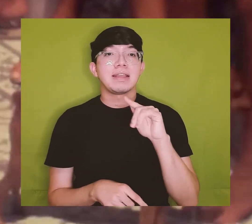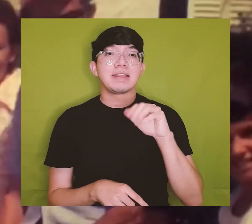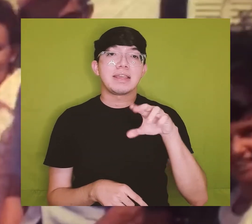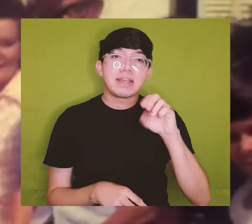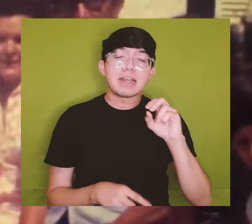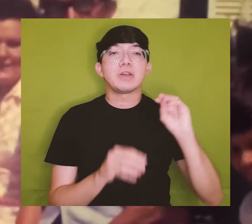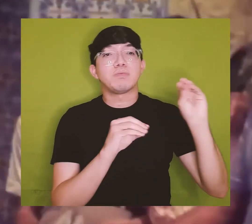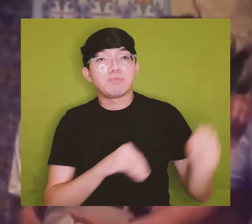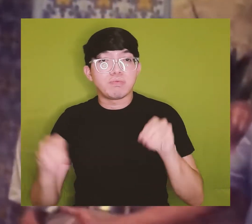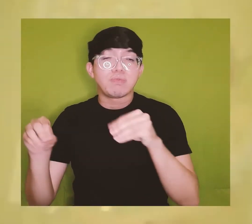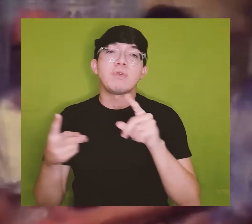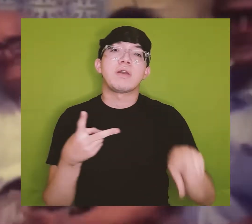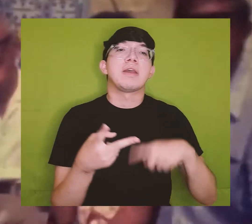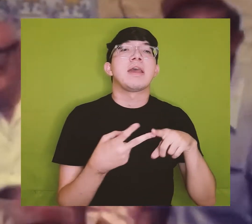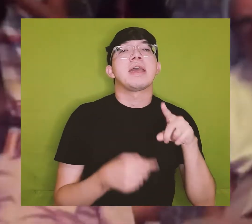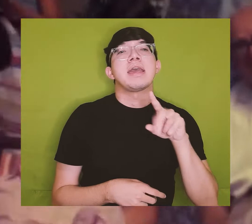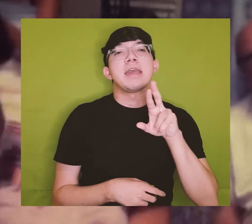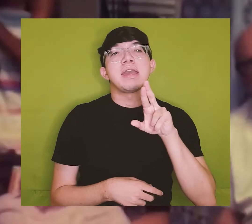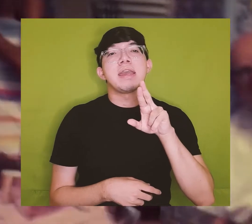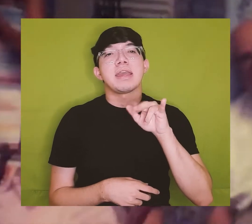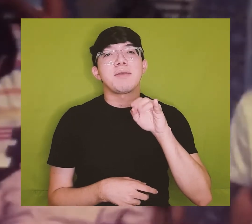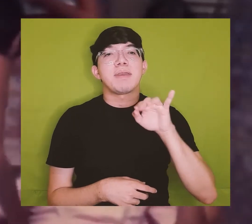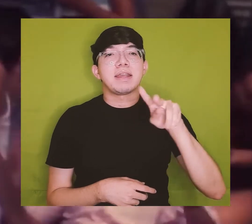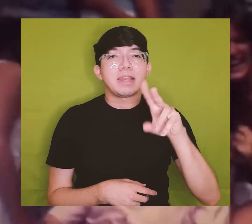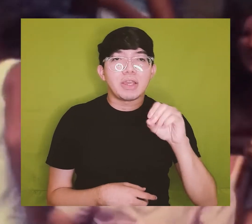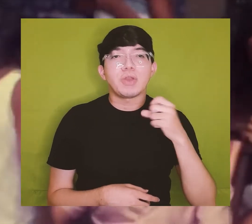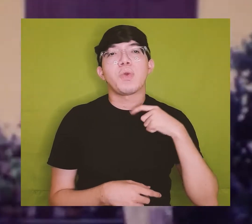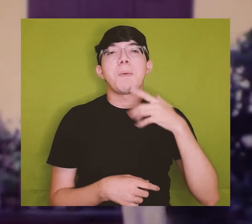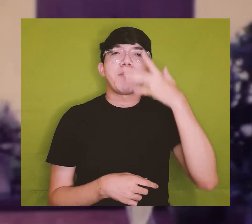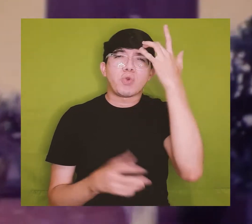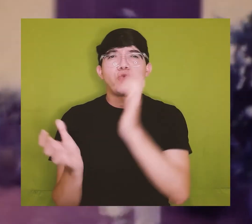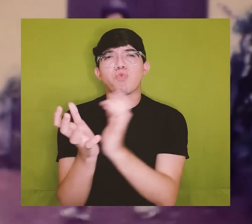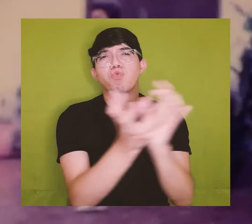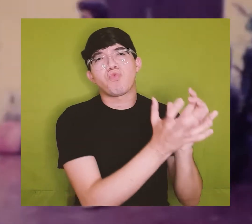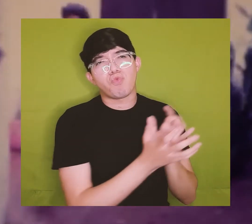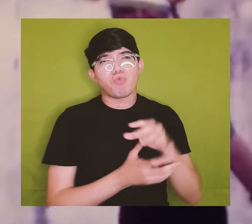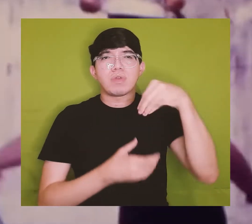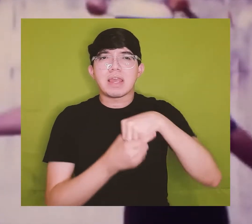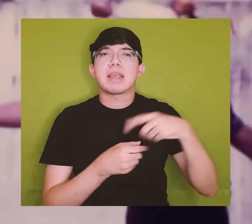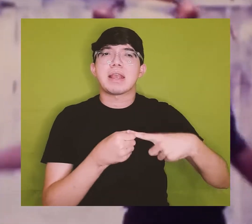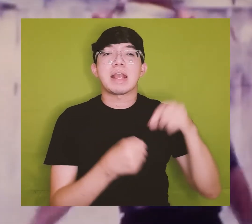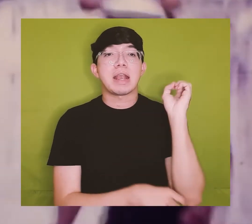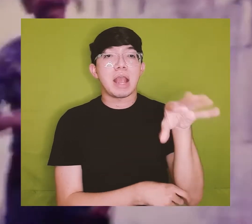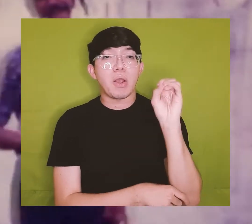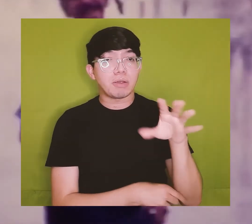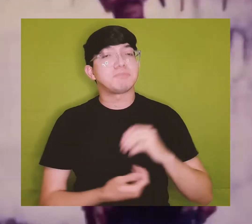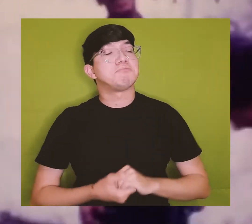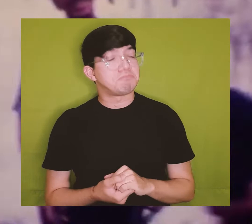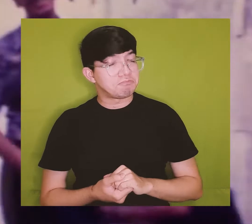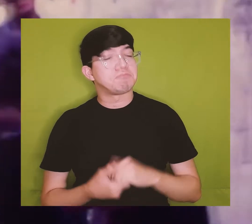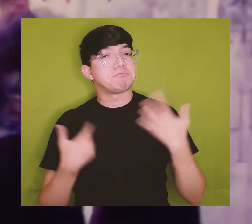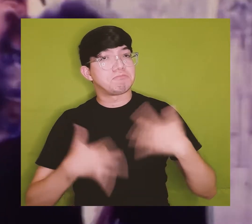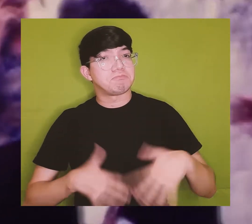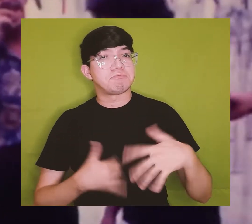né? Os ribeirinhos. Então, assim, fora é muito foda. E aí, antes de entrar nos nossos filmes, eu queria te perguntar, o que é memória pra ti?